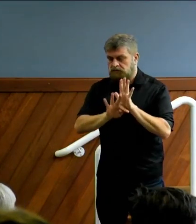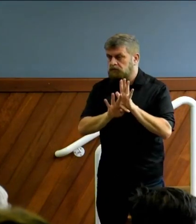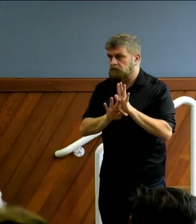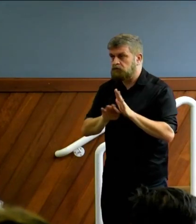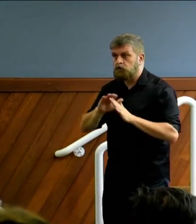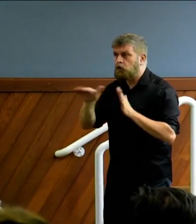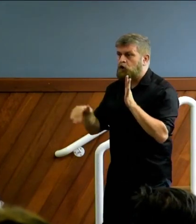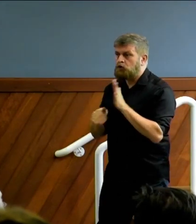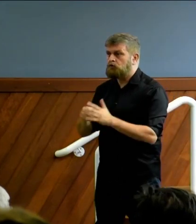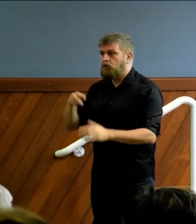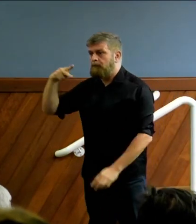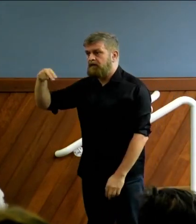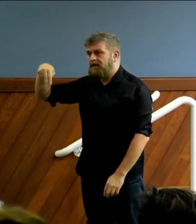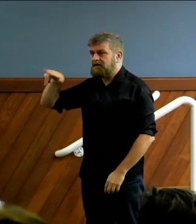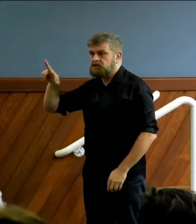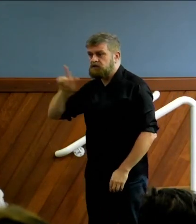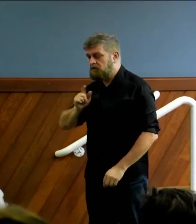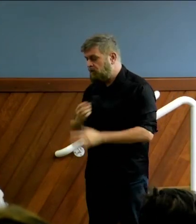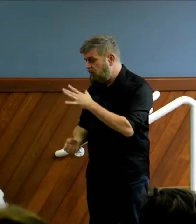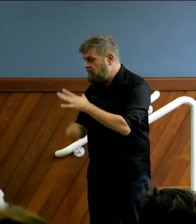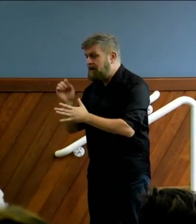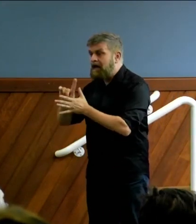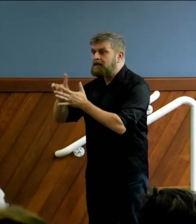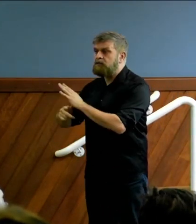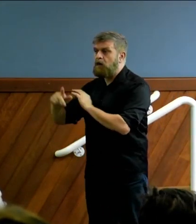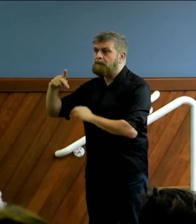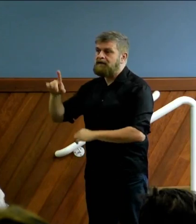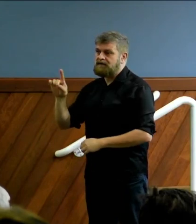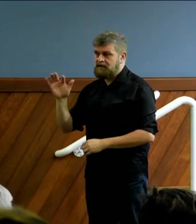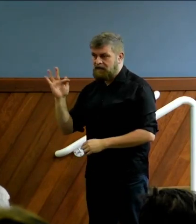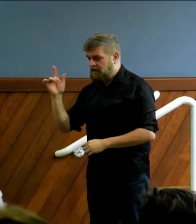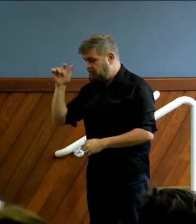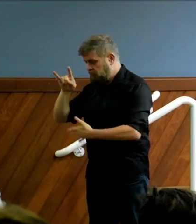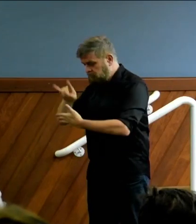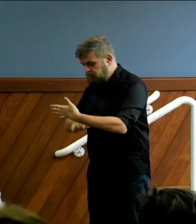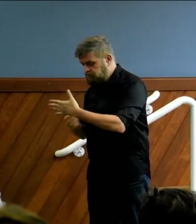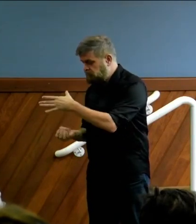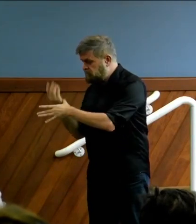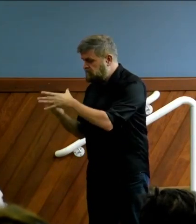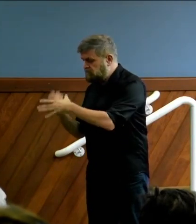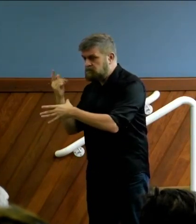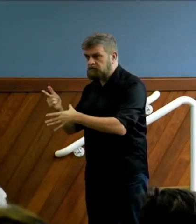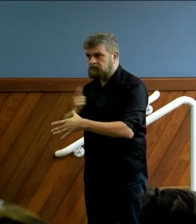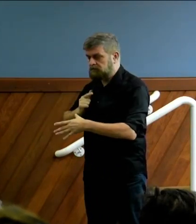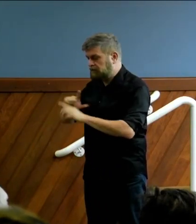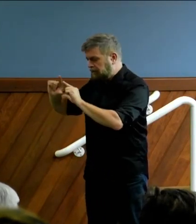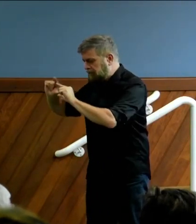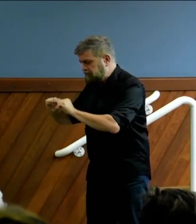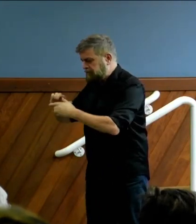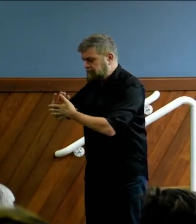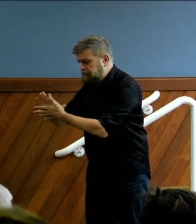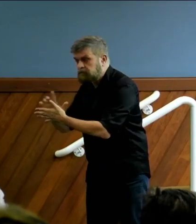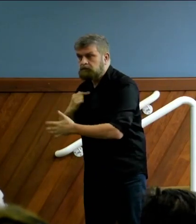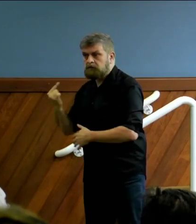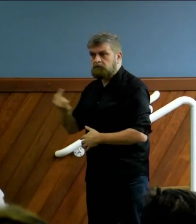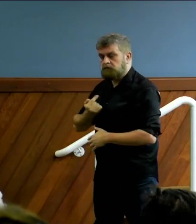PNG. Tudo PNG. Por quê? Porque eu vou gerar meu PDF depois. É mais importante o meu PDF ser gerado sem compressão nenhuma do que eu